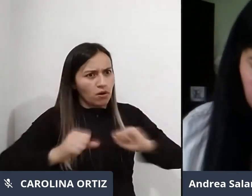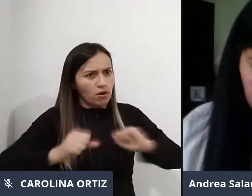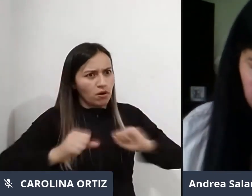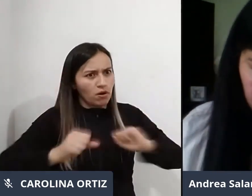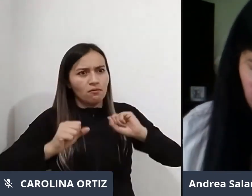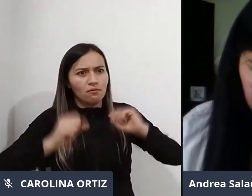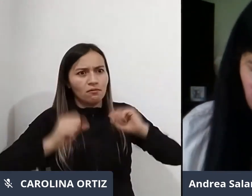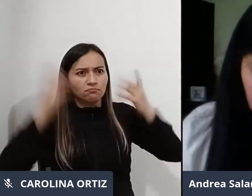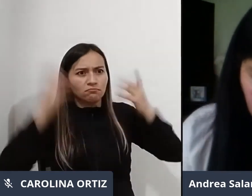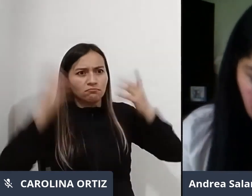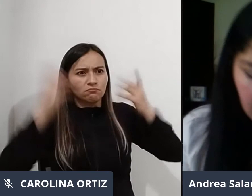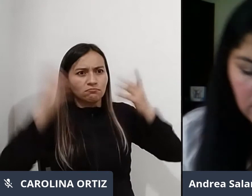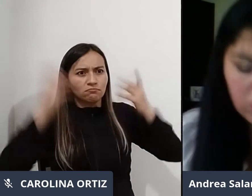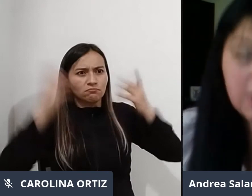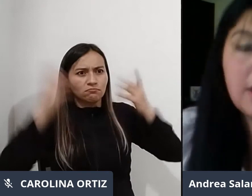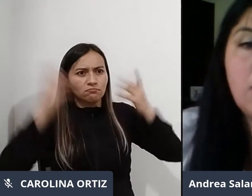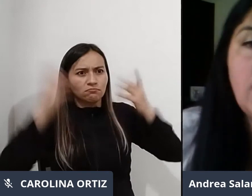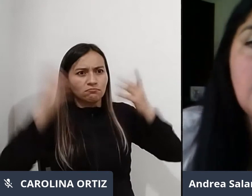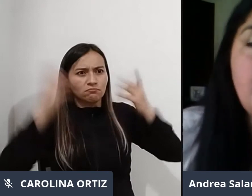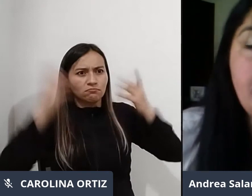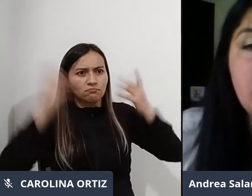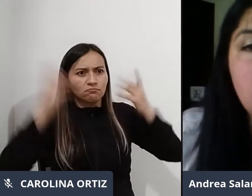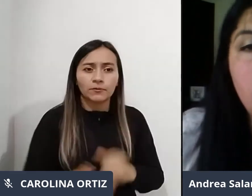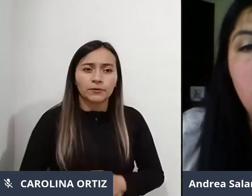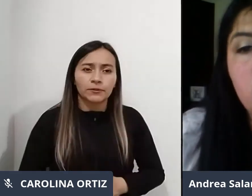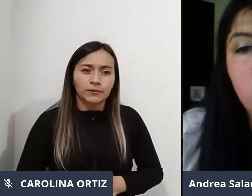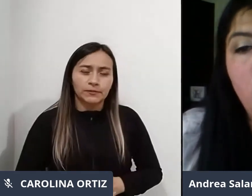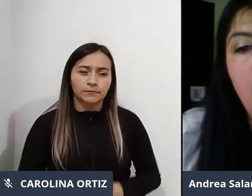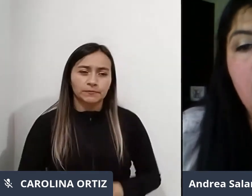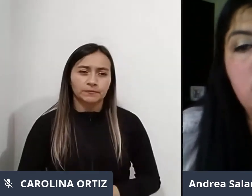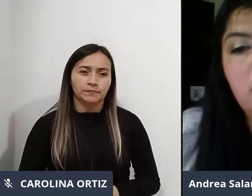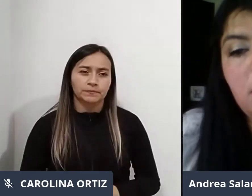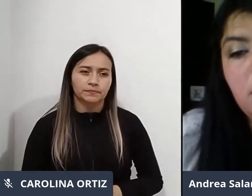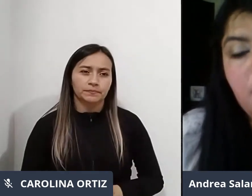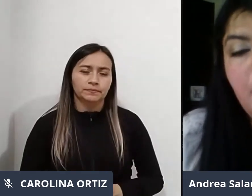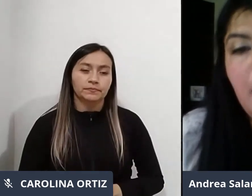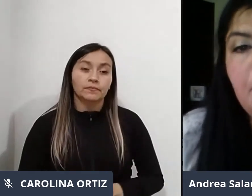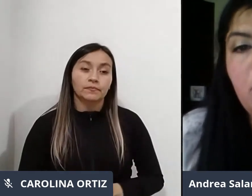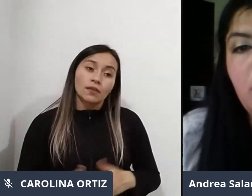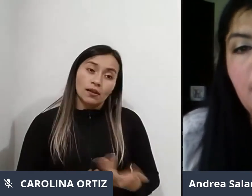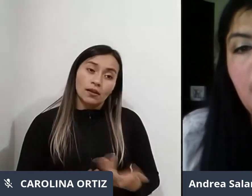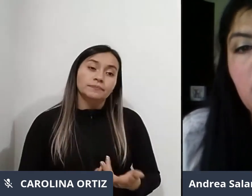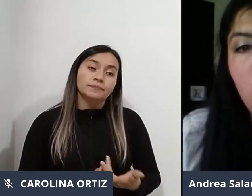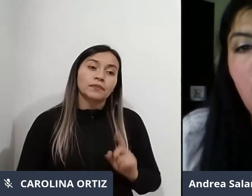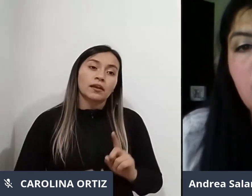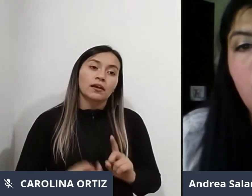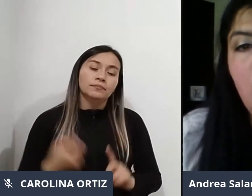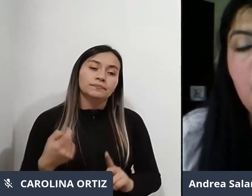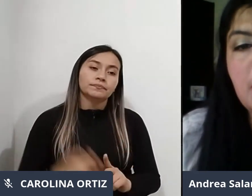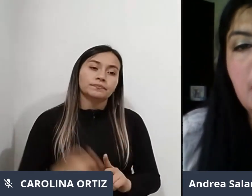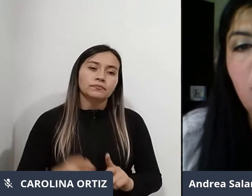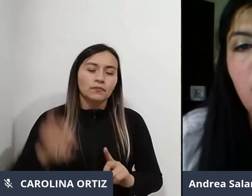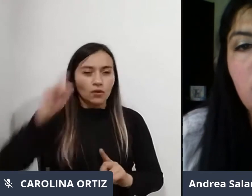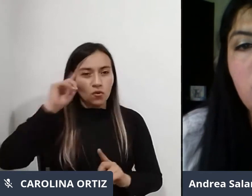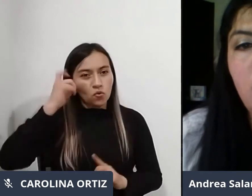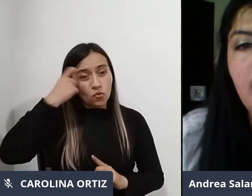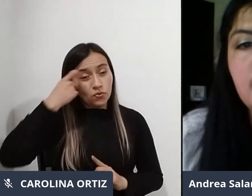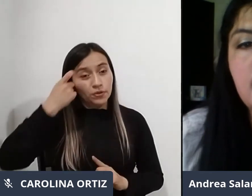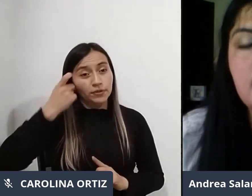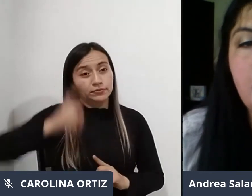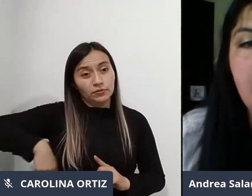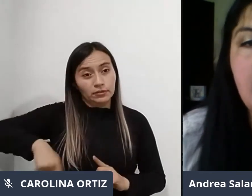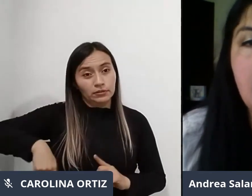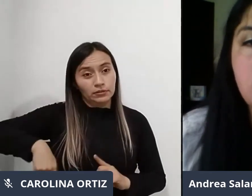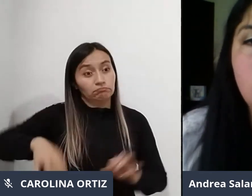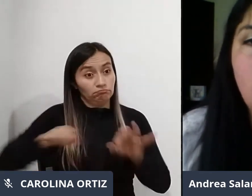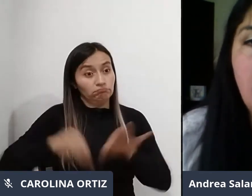esa perspectiva. Entonces, ahora, el papel del gobierno escolar es bien importante dentro de la escuela, porque es que el gobierno escolar